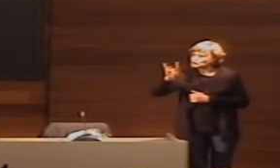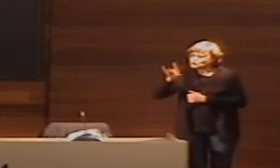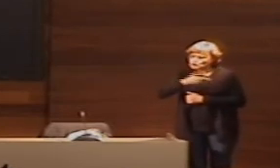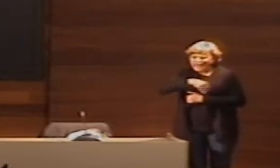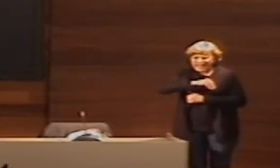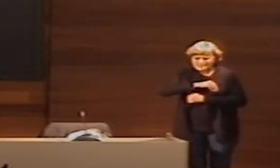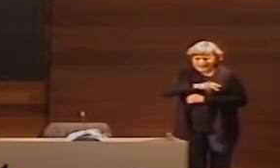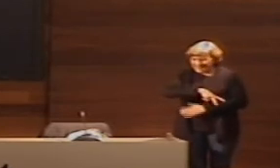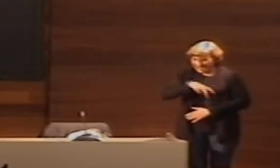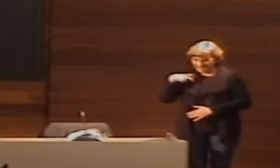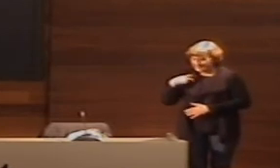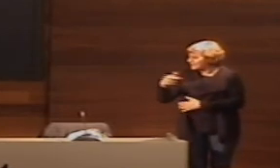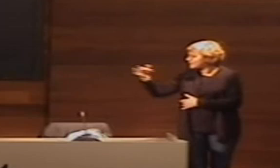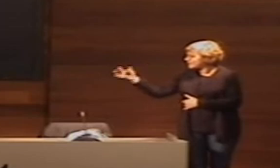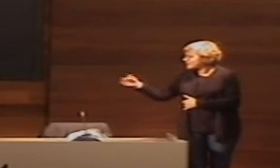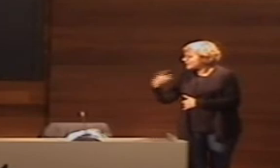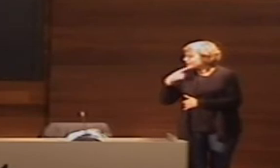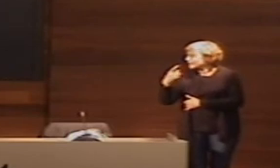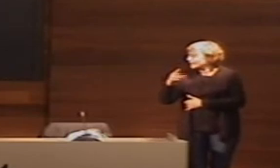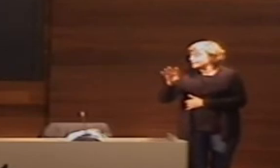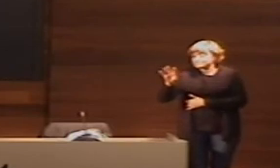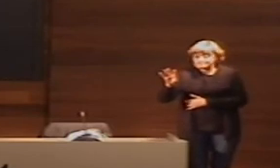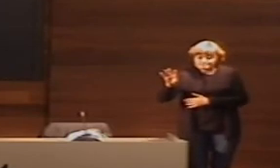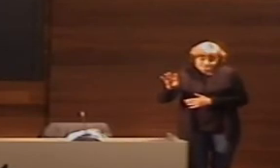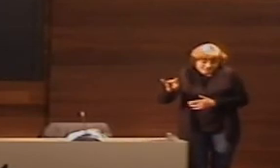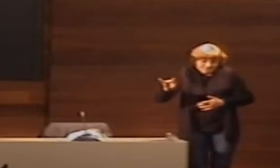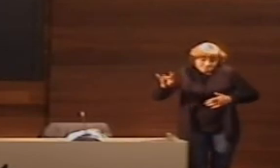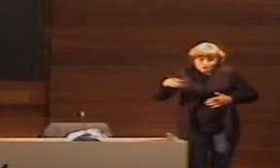No sé, no. Yo te puedo decir que la media española es lamentable.